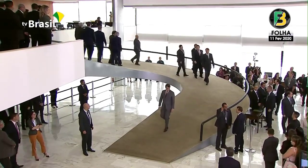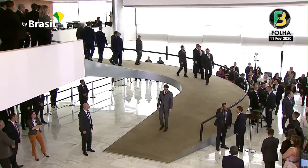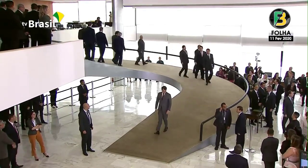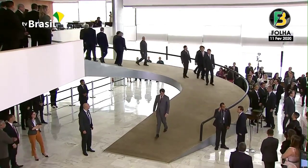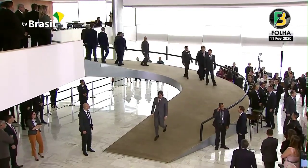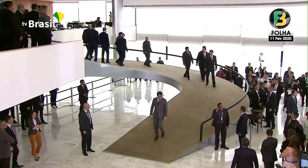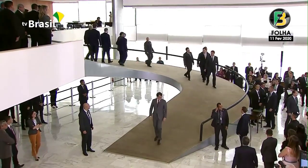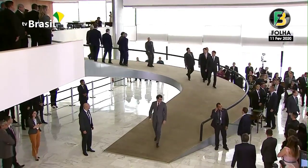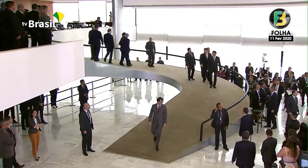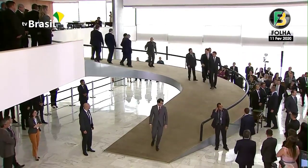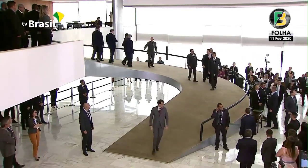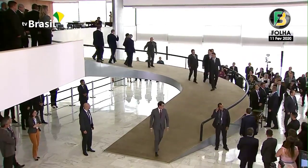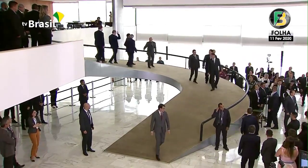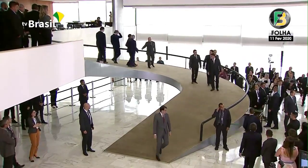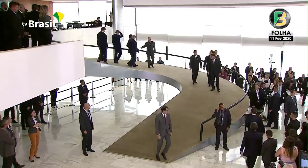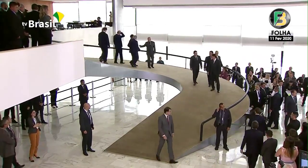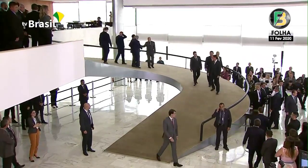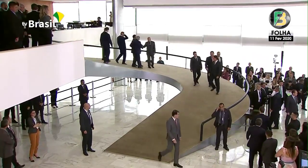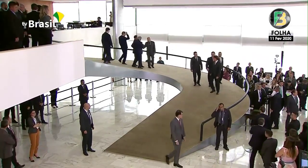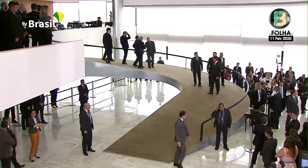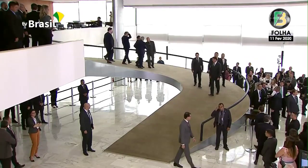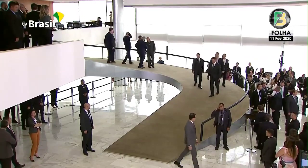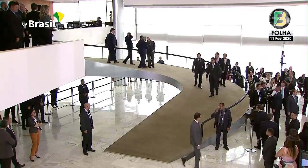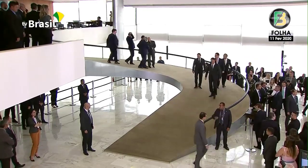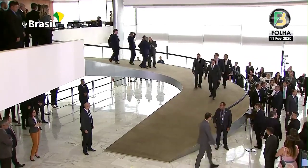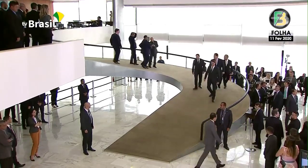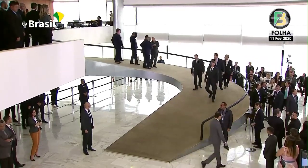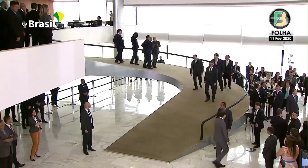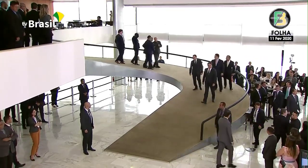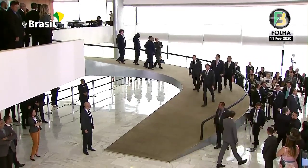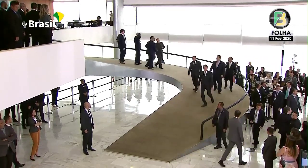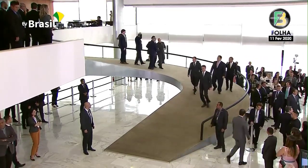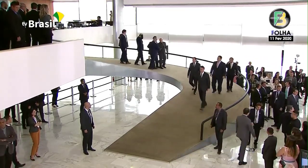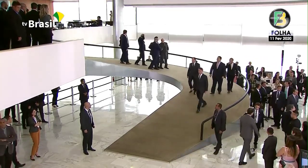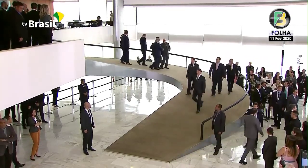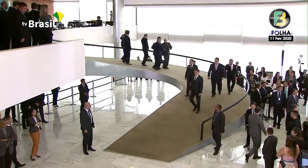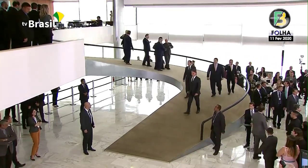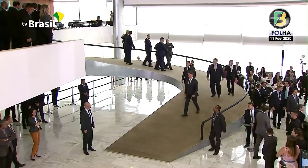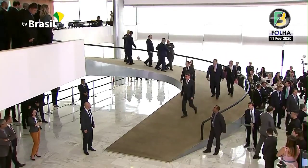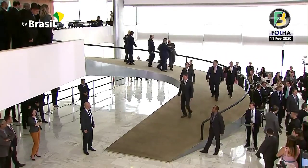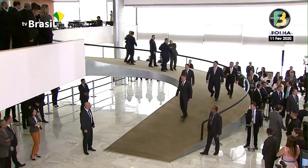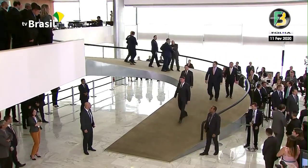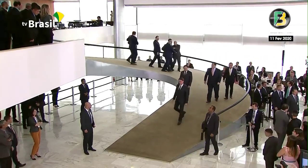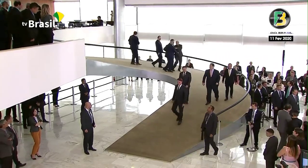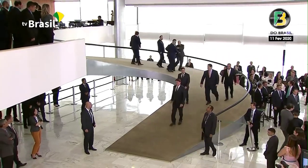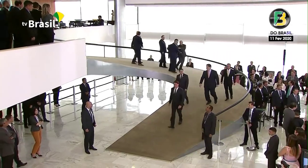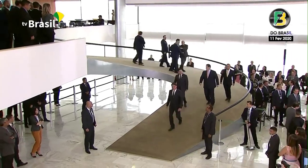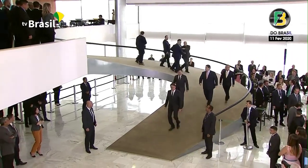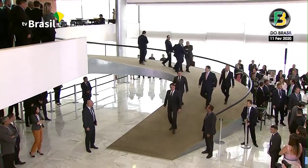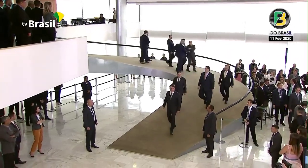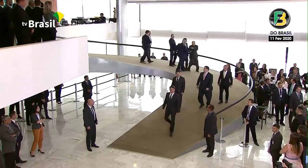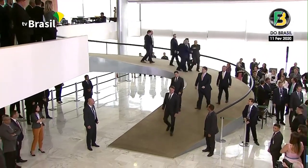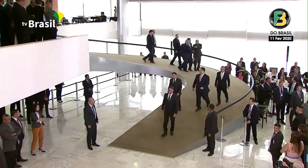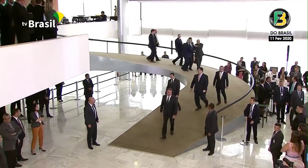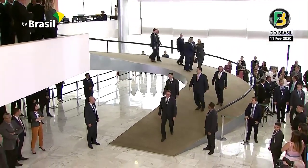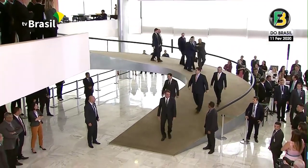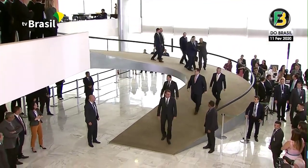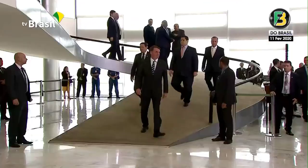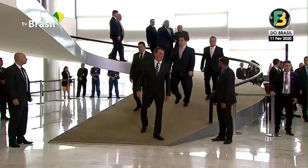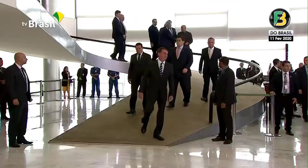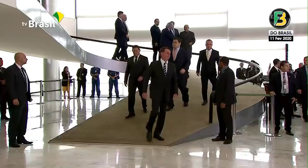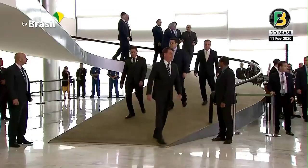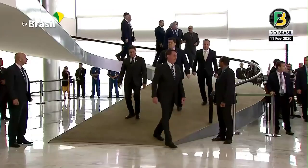Rogério Marinho, do senhor Gustavo Canuto e do ministro de Estado, chefe da Secretaria de Governo,